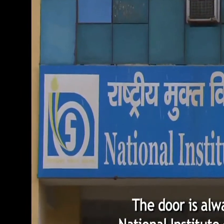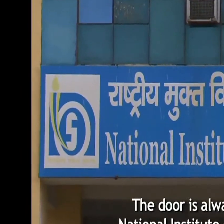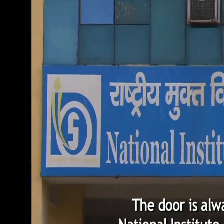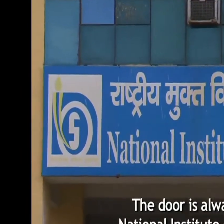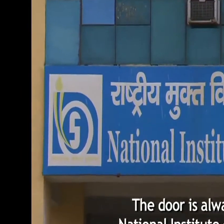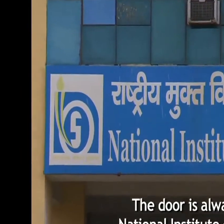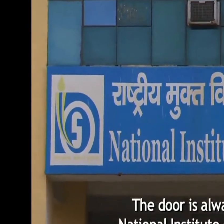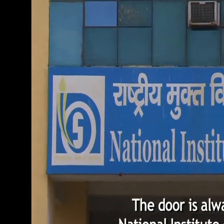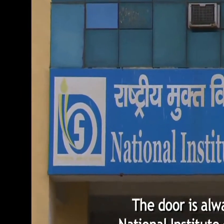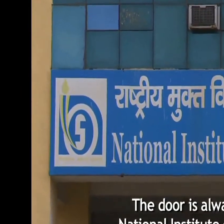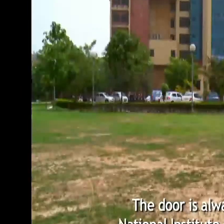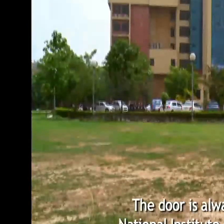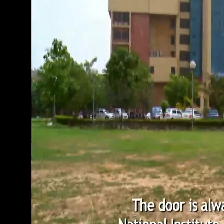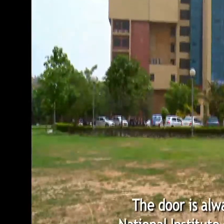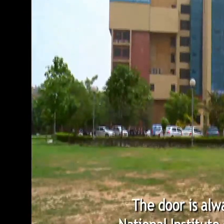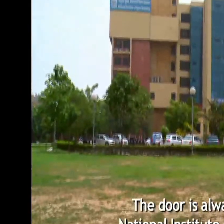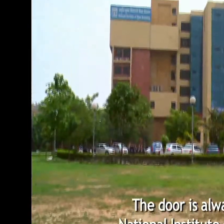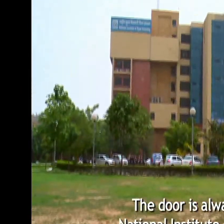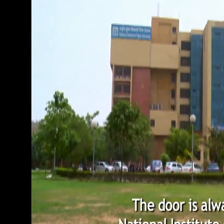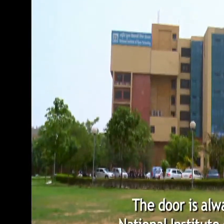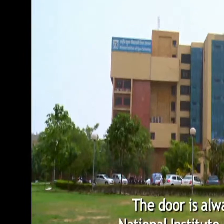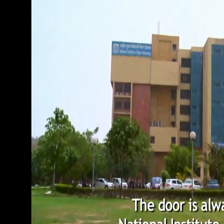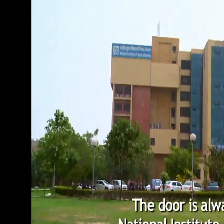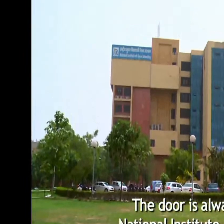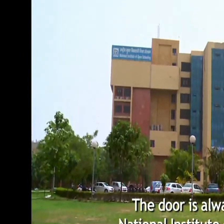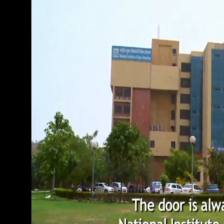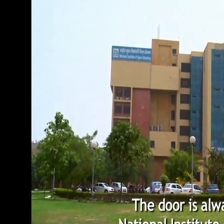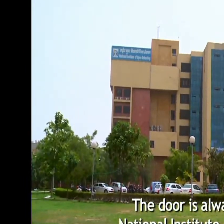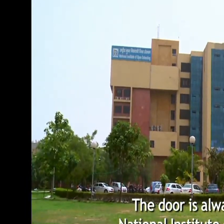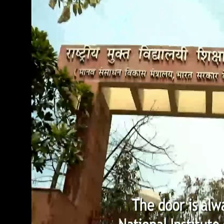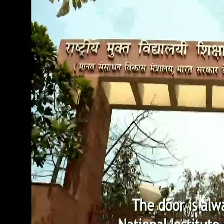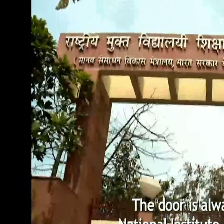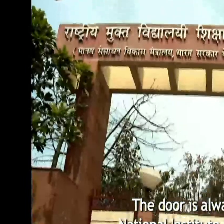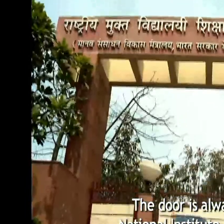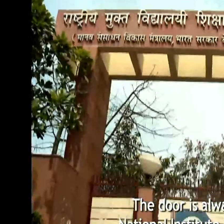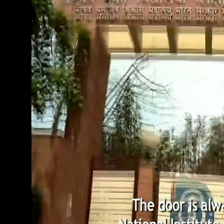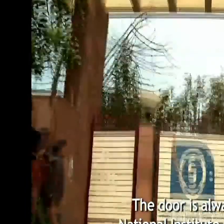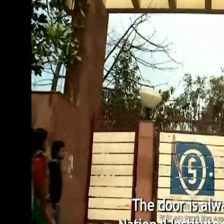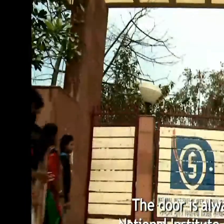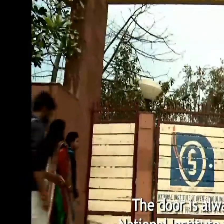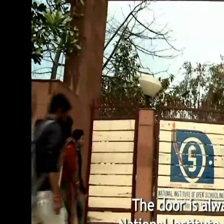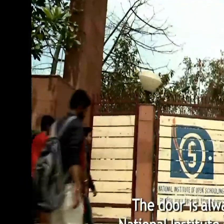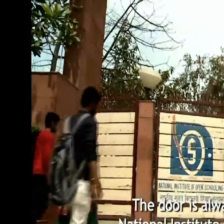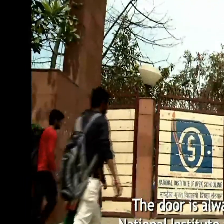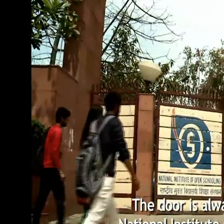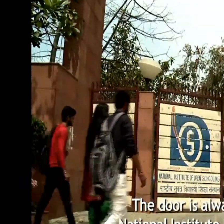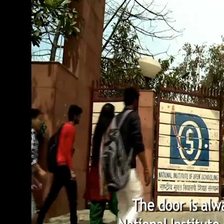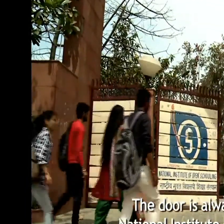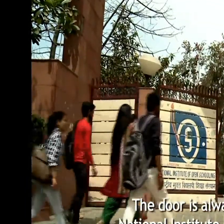राष्ट्रीय मुक्त विद्यालय का है द्वार खुला सबकी